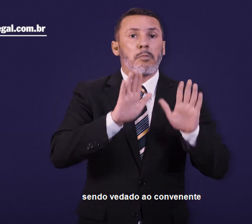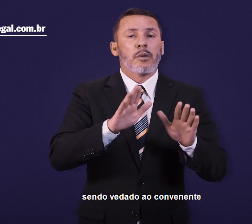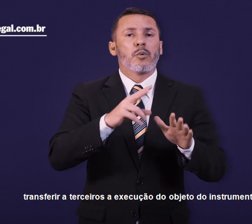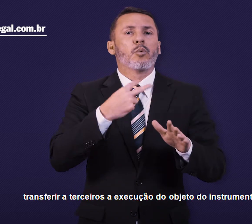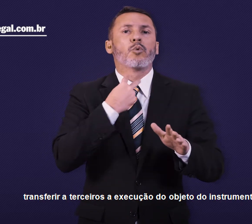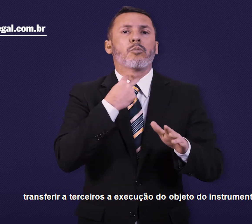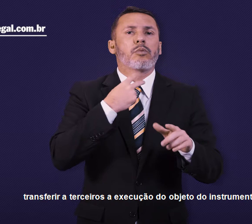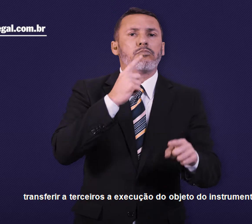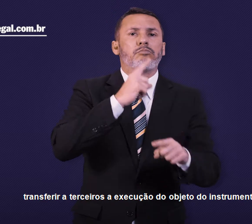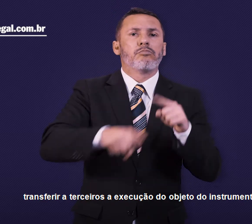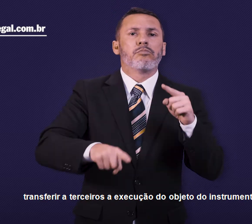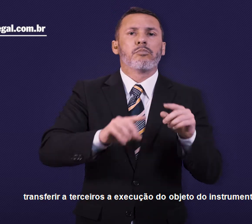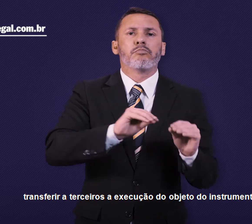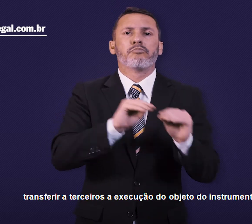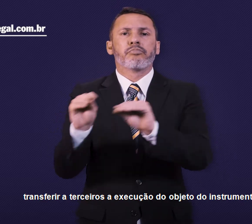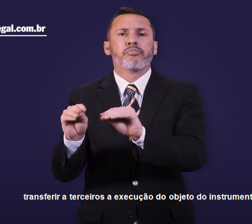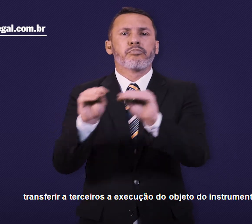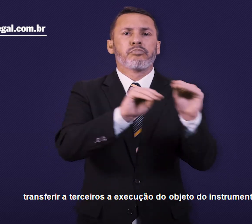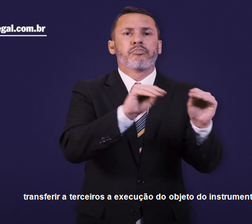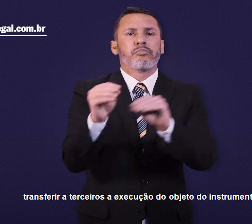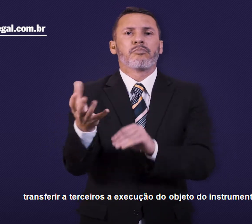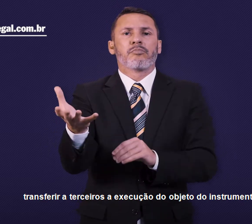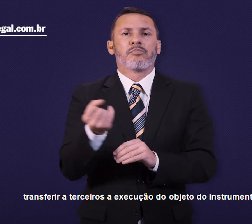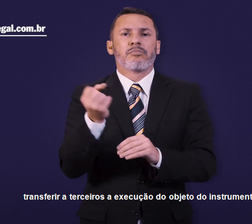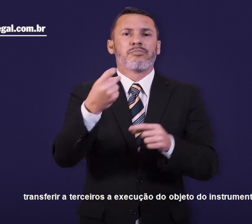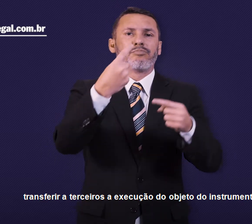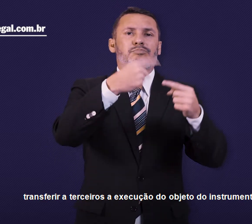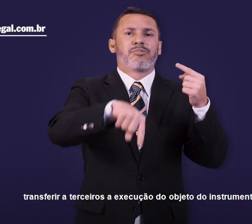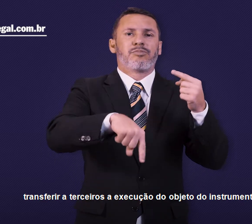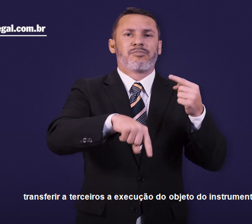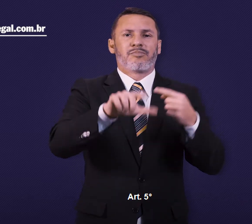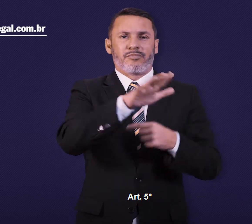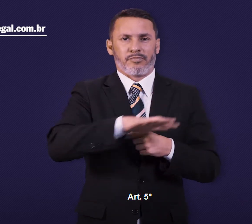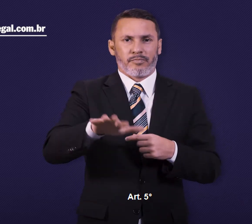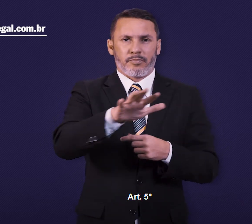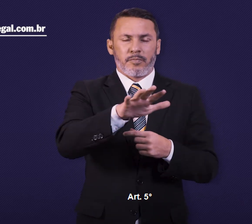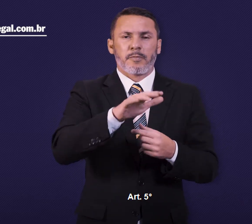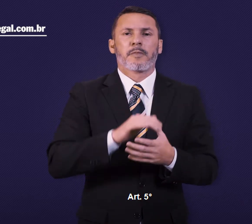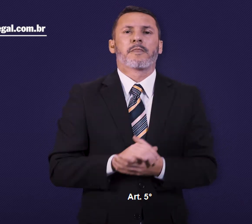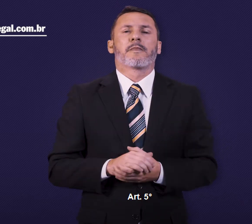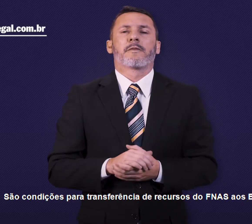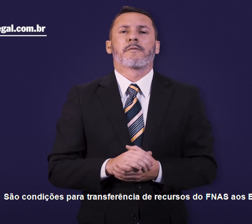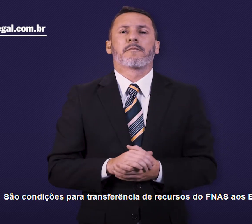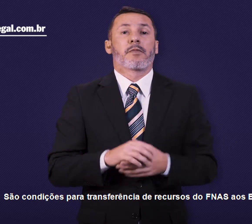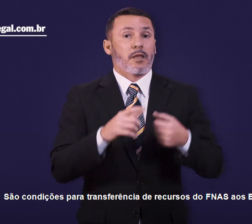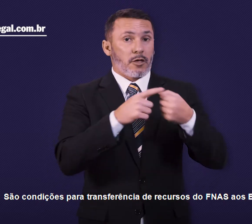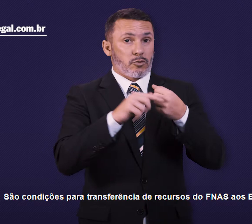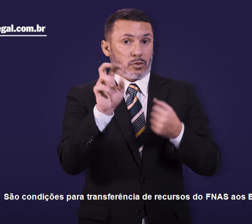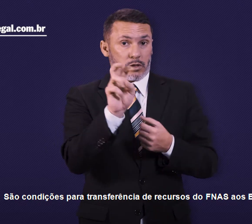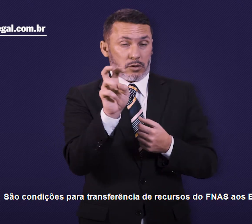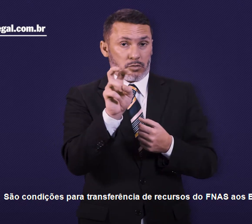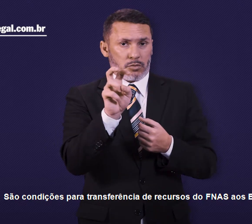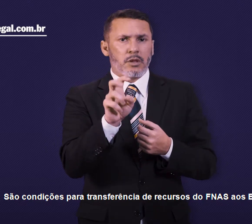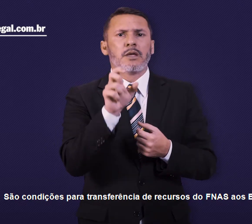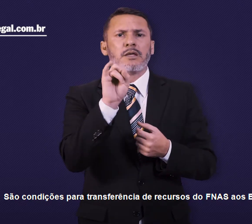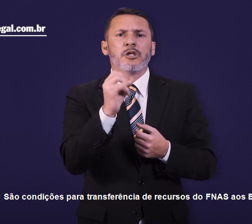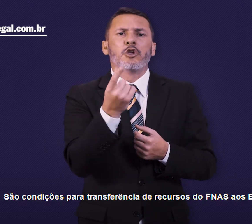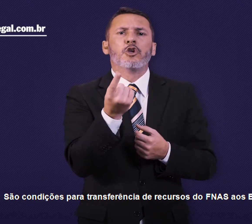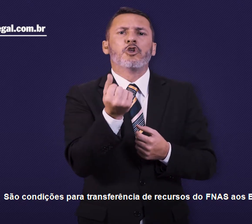convenente transferir a terceiros a execução do objeto do instrumento. Artigo 5º. São condições para transferência de